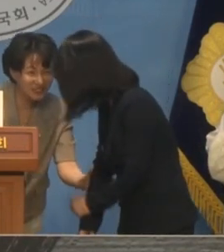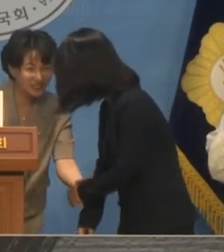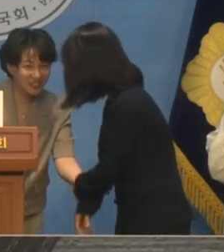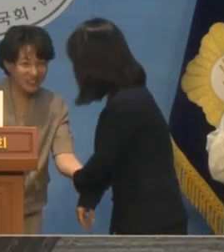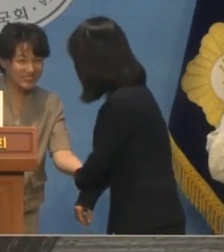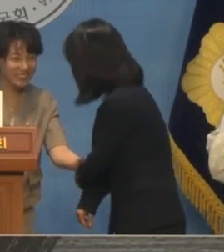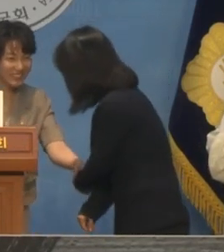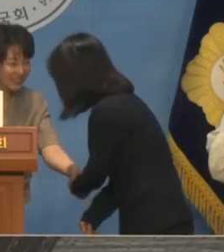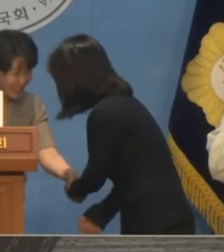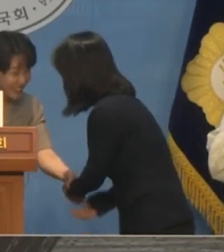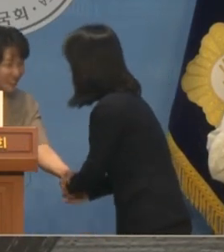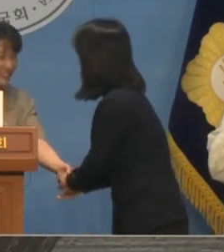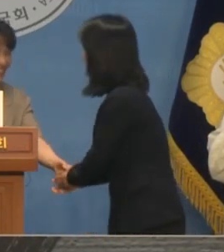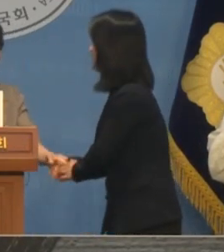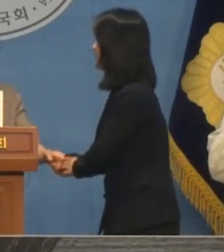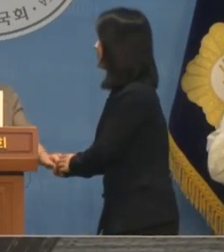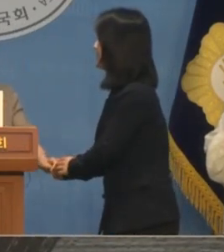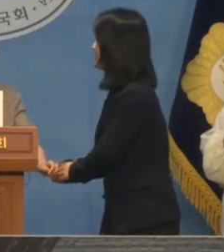근데 수고가 많으세요.